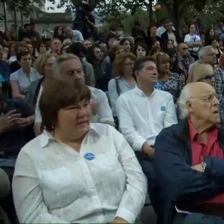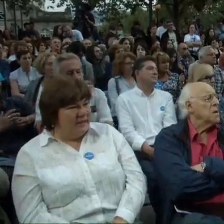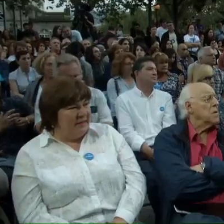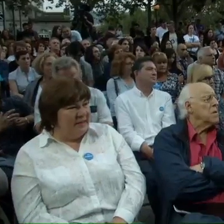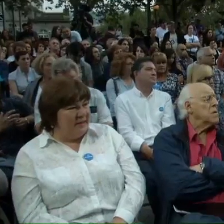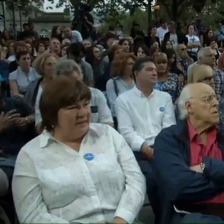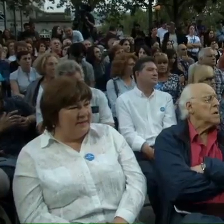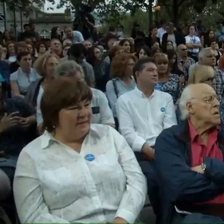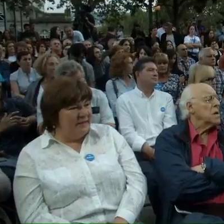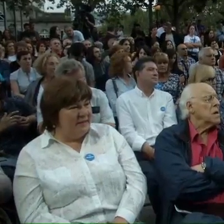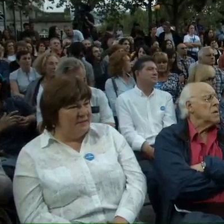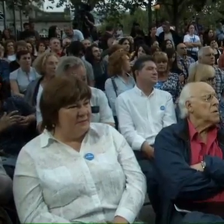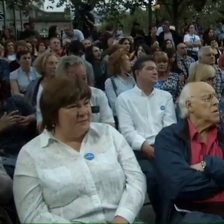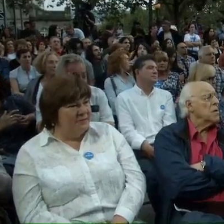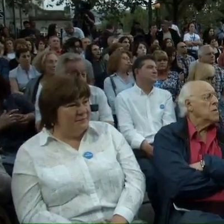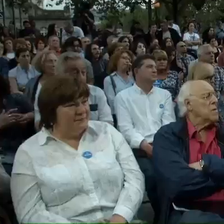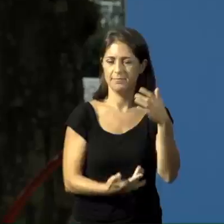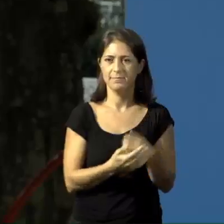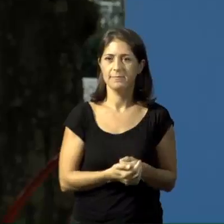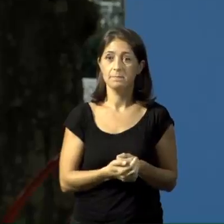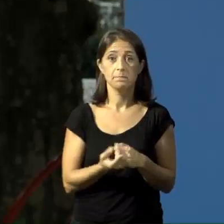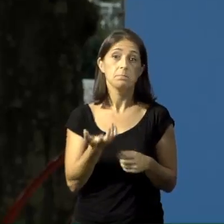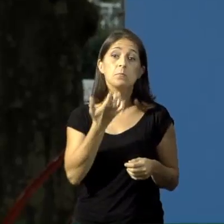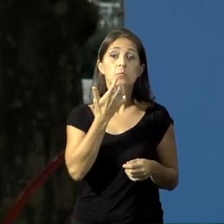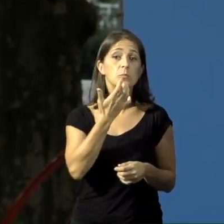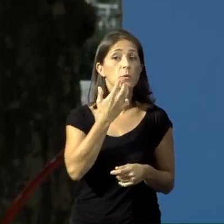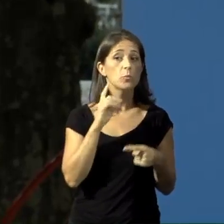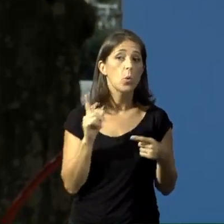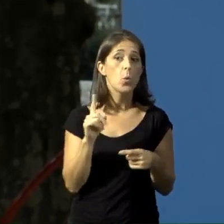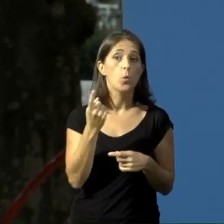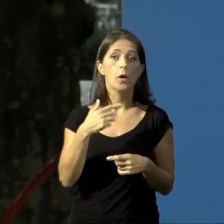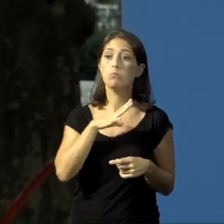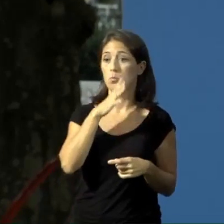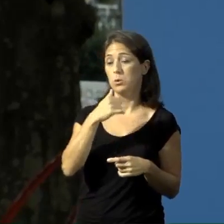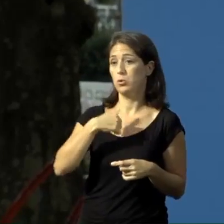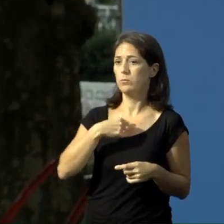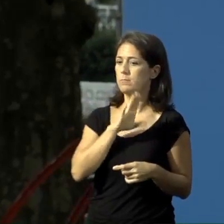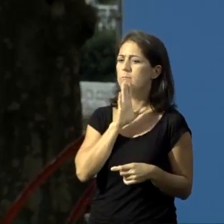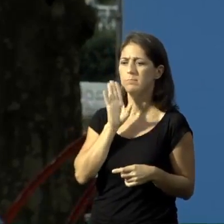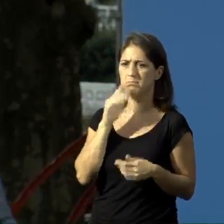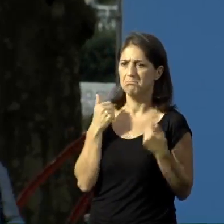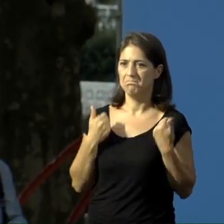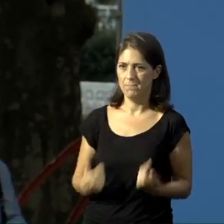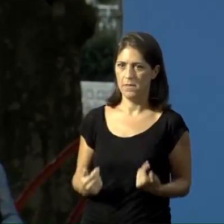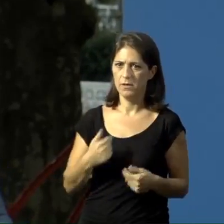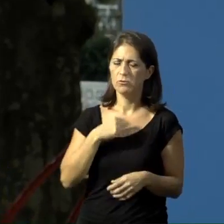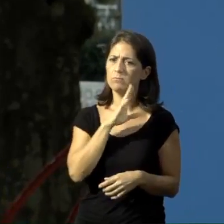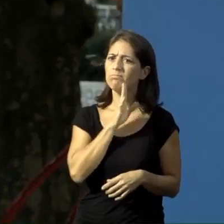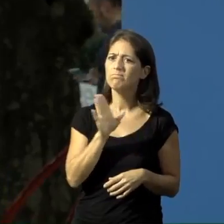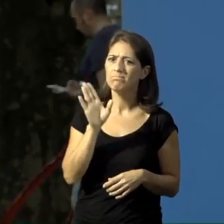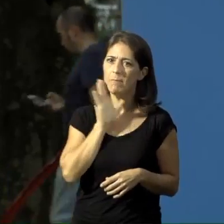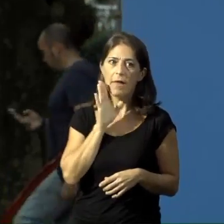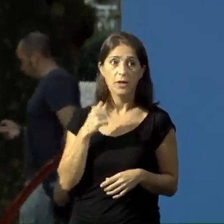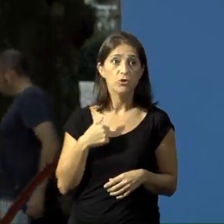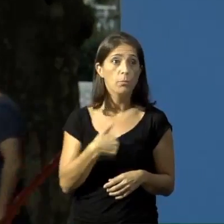varias razóns. Unha delas é porque son nai. Son nai e como